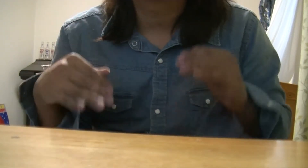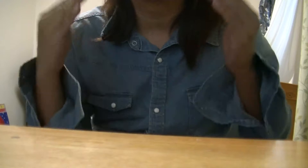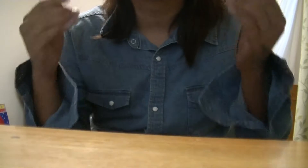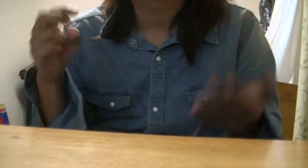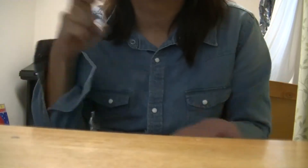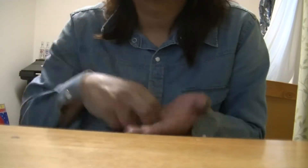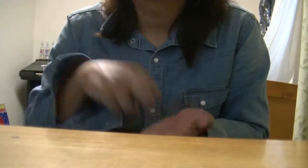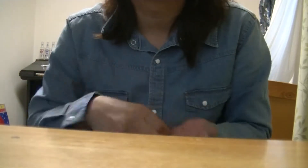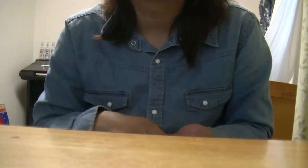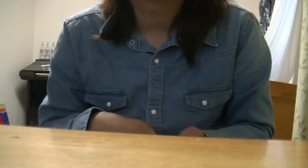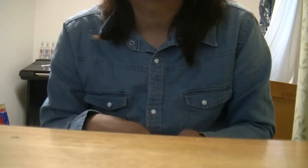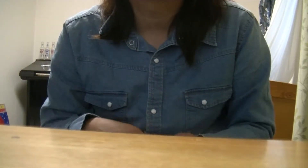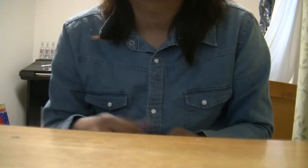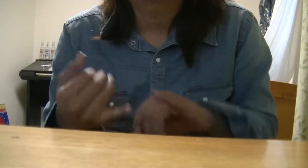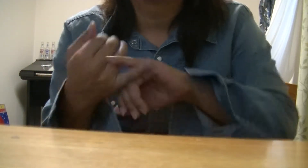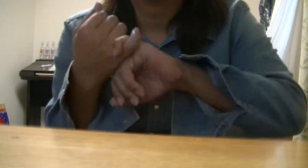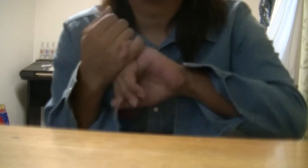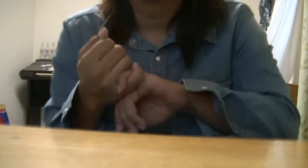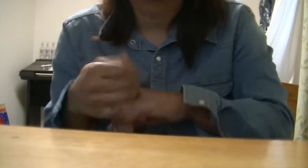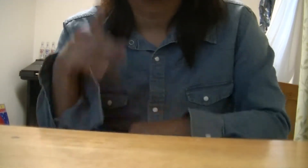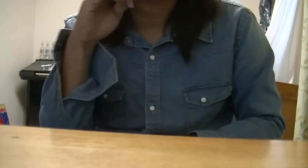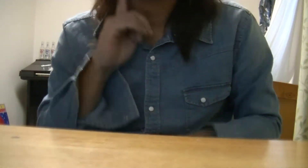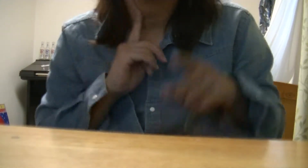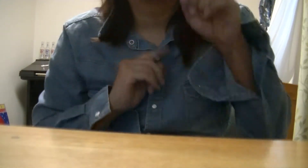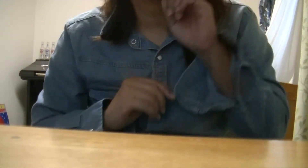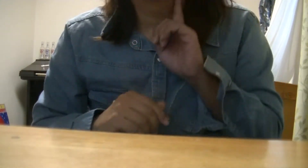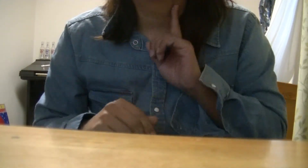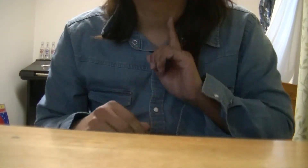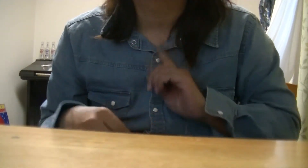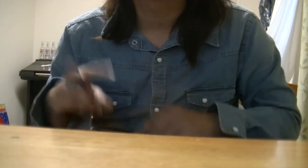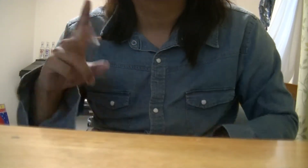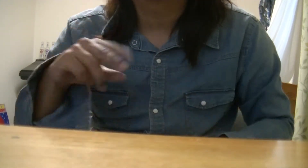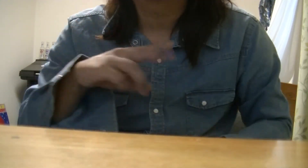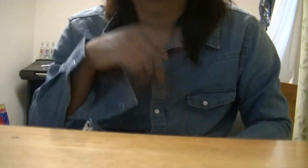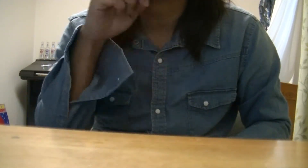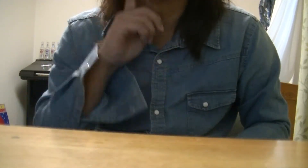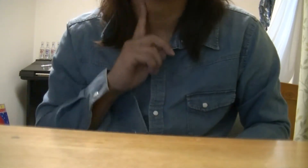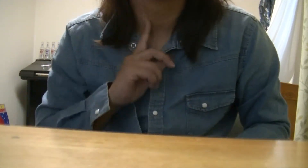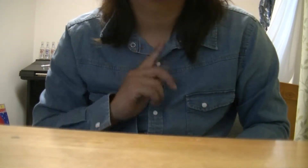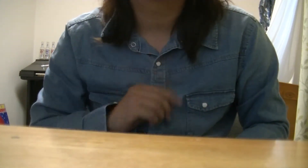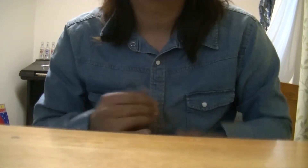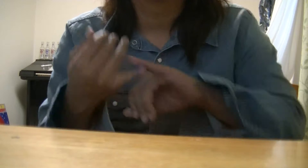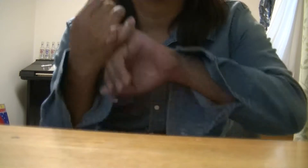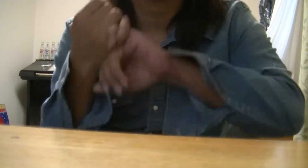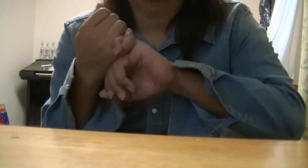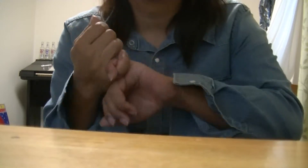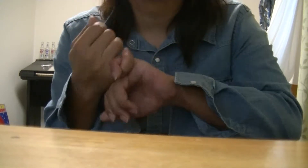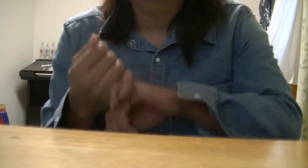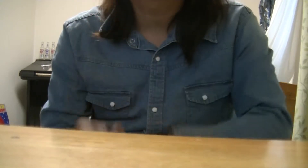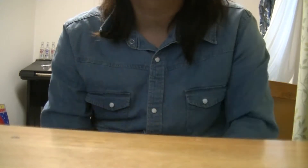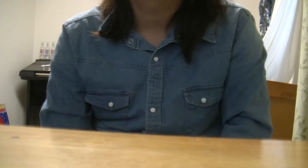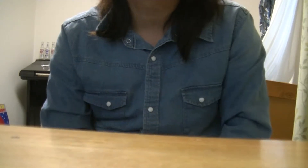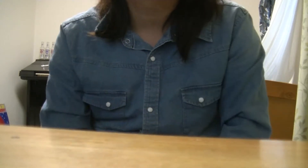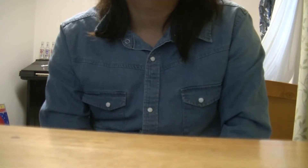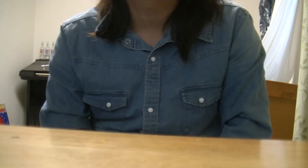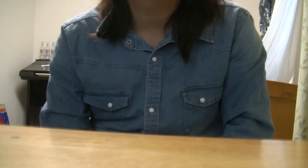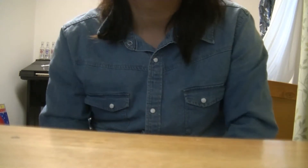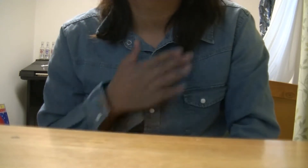方は必ず否定的な人生を歩むことができます。絶対にです。自分で決めてるんです